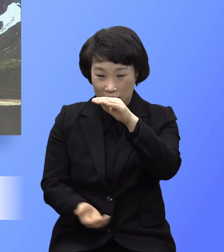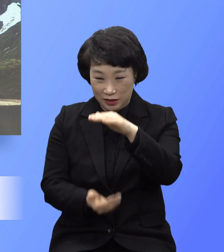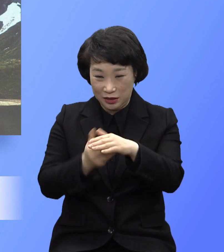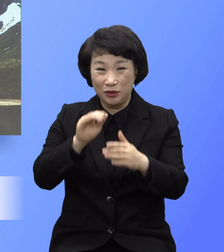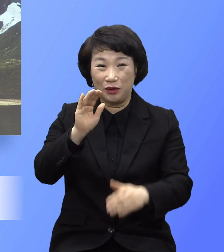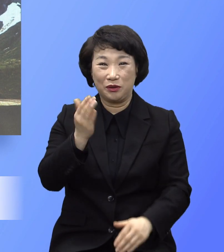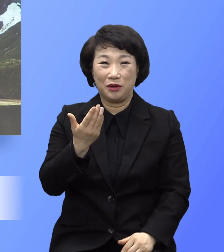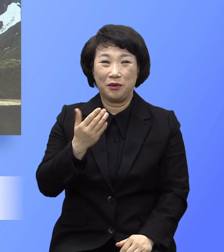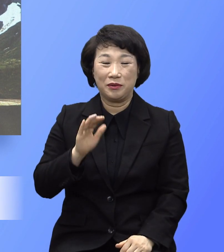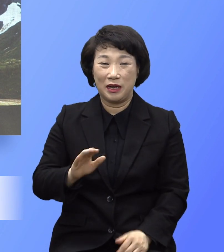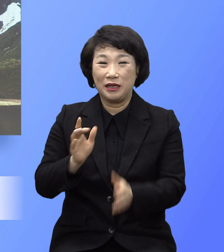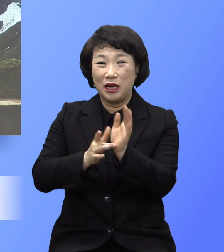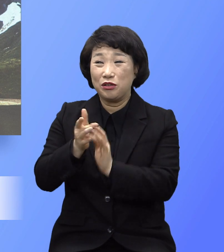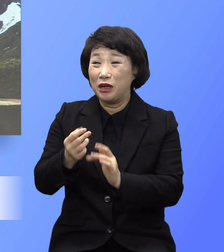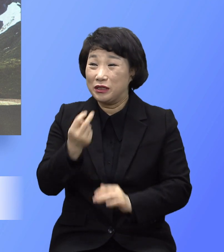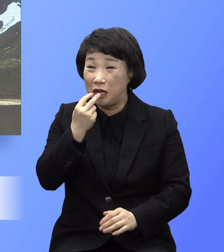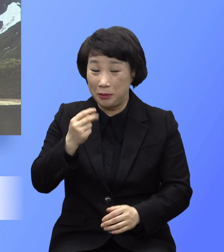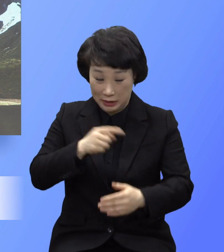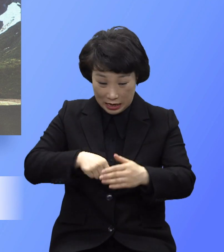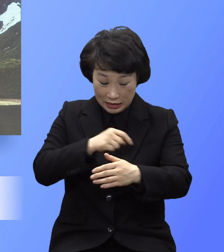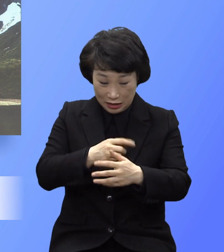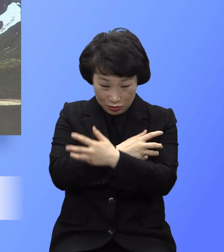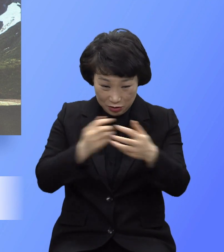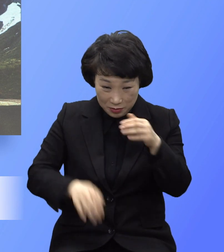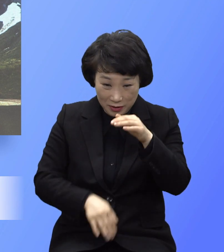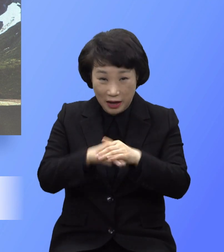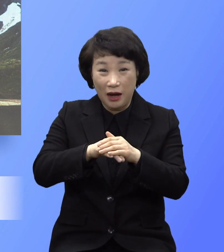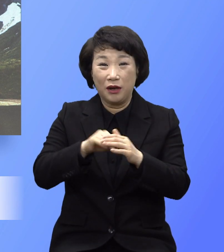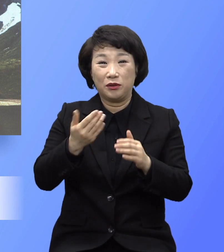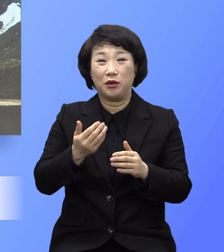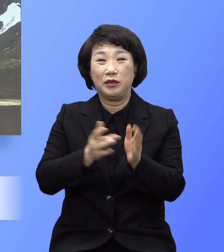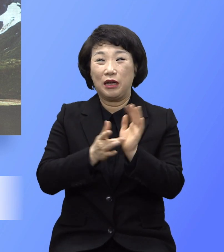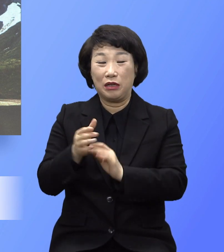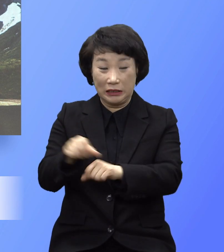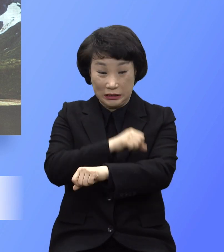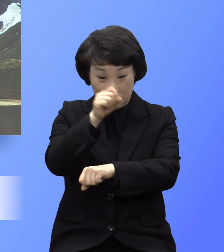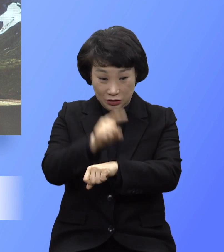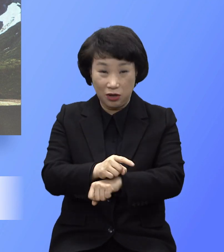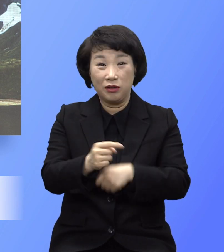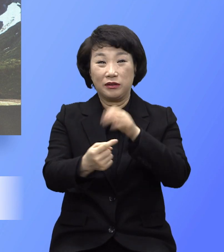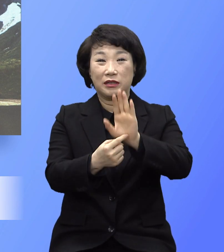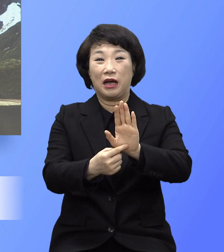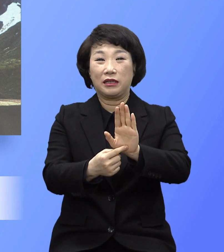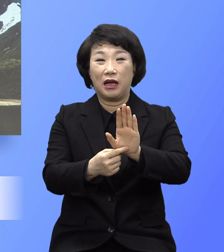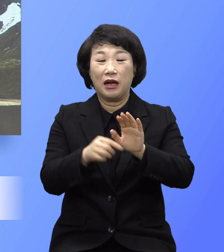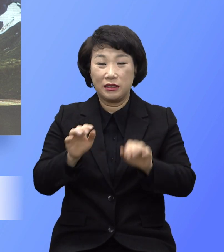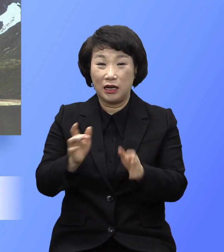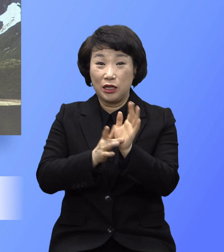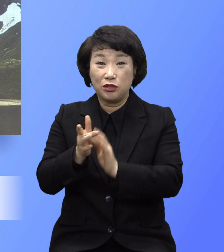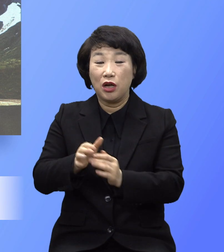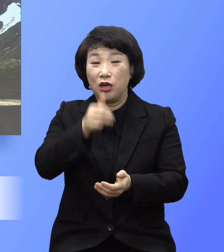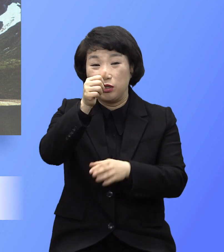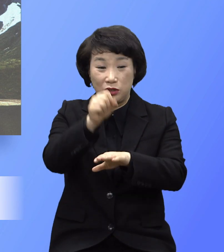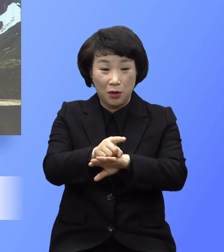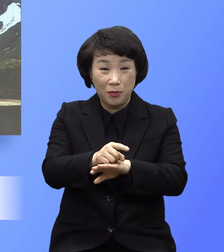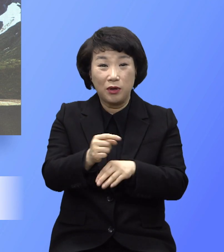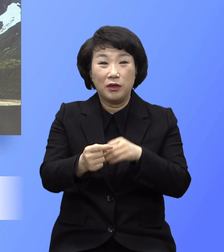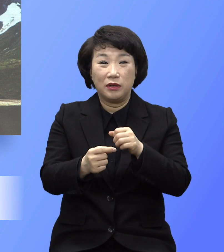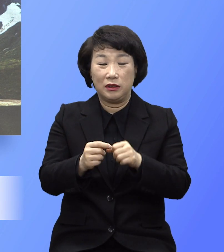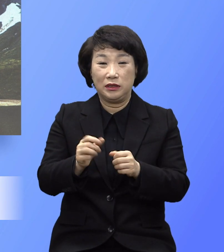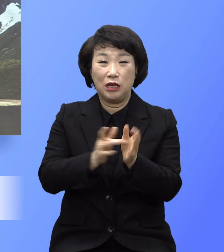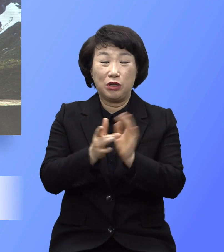이루어져 예수 생명이 나에게 가득하니 예수의 특성이 나타나고 예수의 성품이